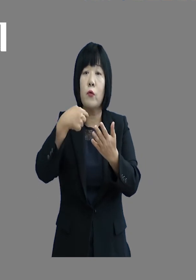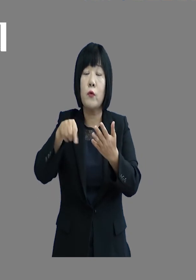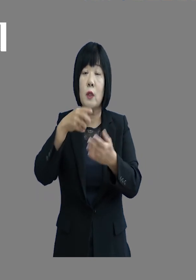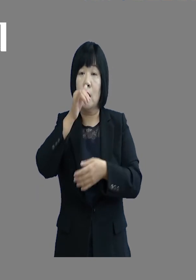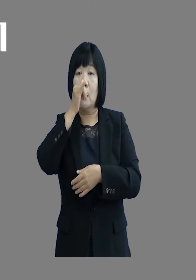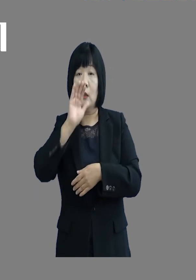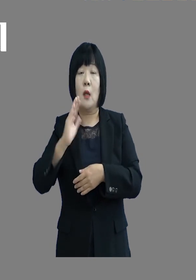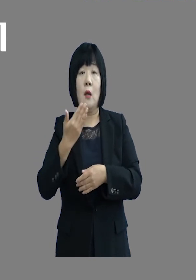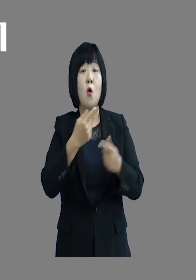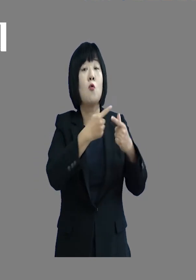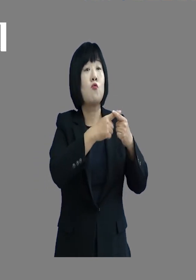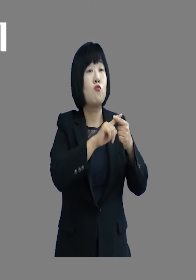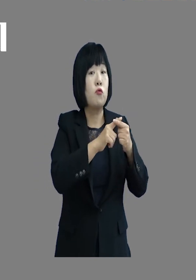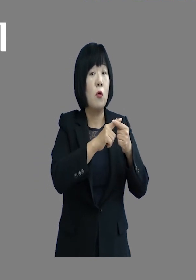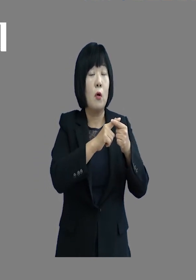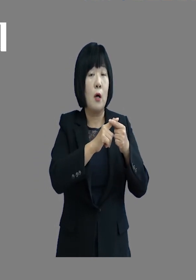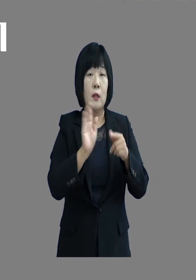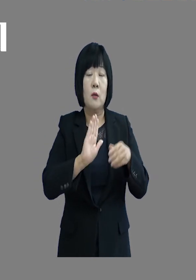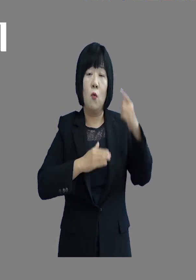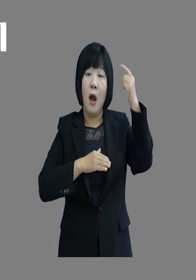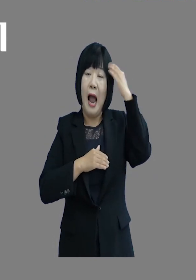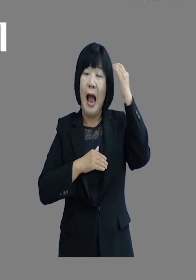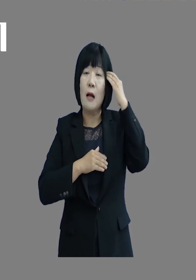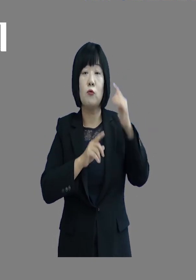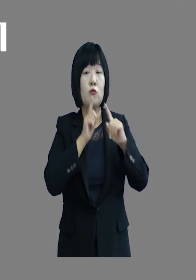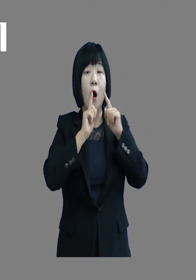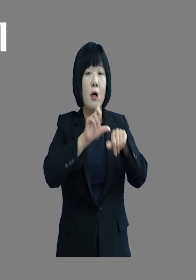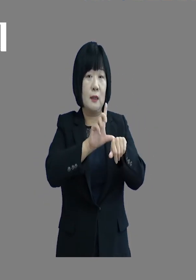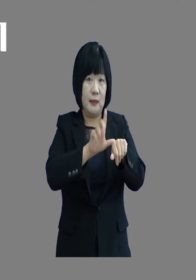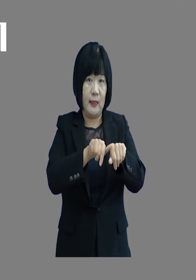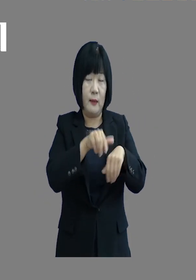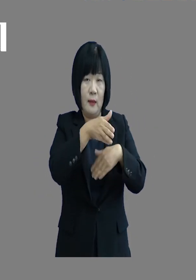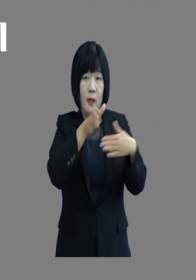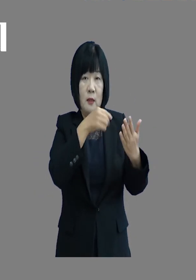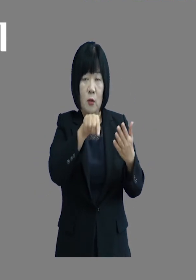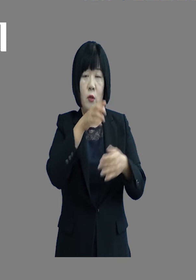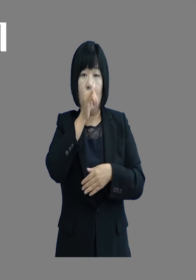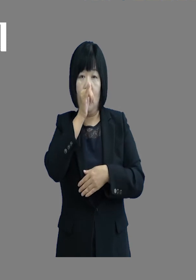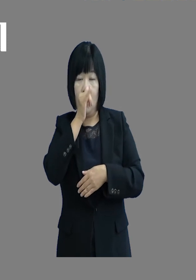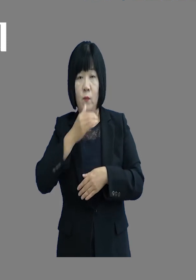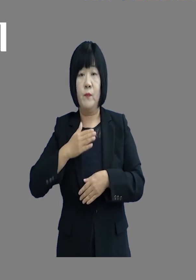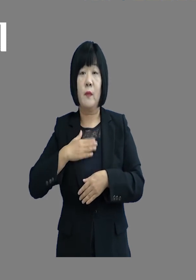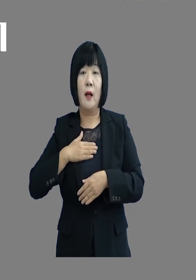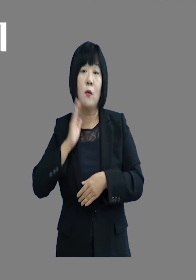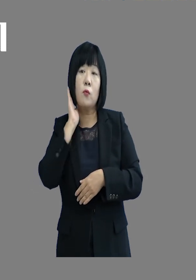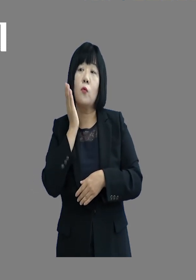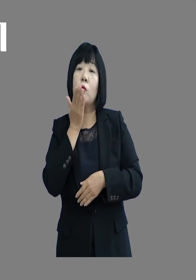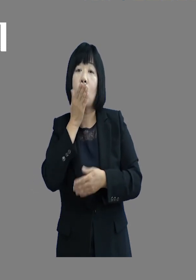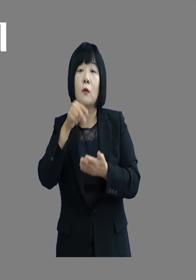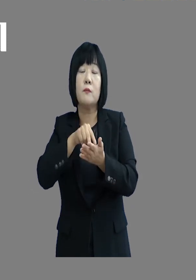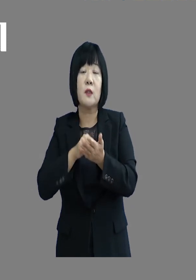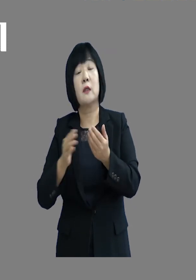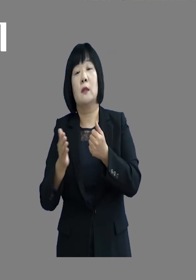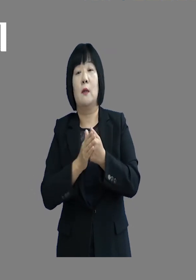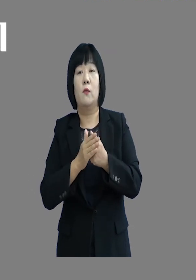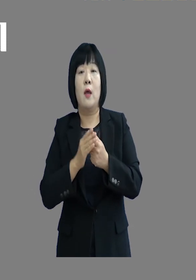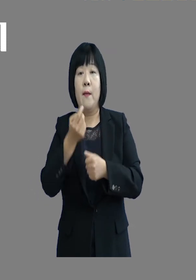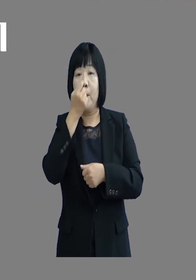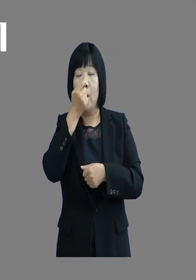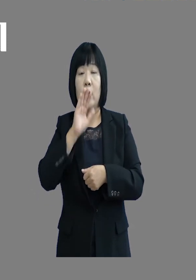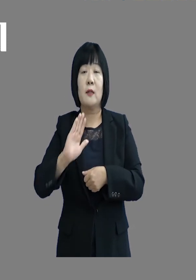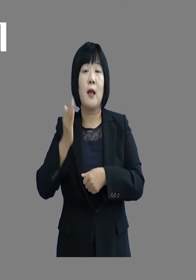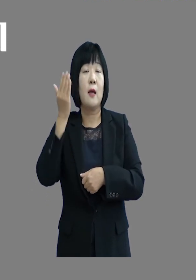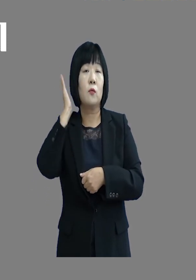이제 국어라고 하지 않고 한국어 시간이 따로 있죠. 또 아이들이 내가 농인이기 때문에 배워야 하는 어떤 농인 역사, 농역사